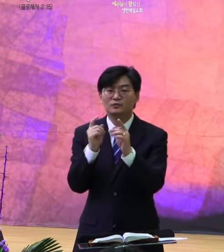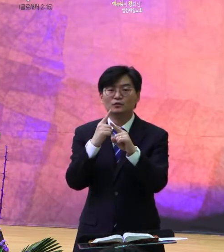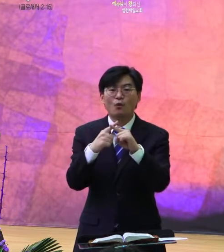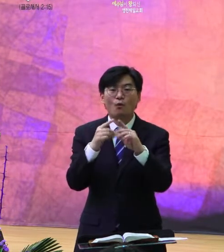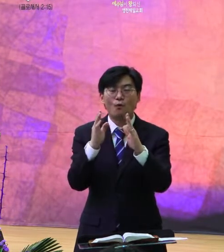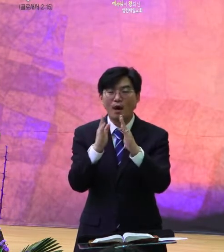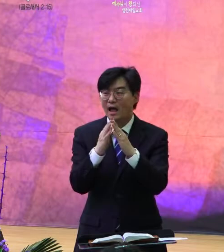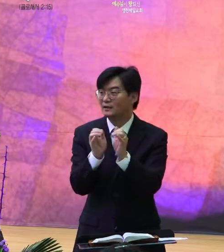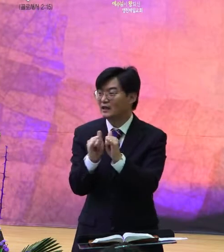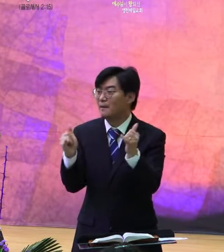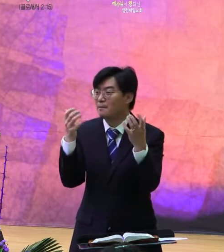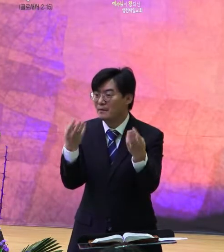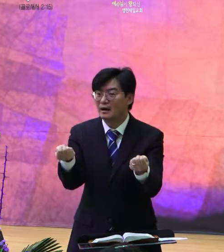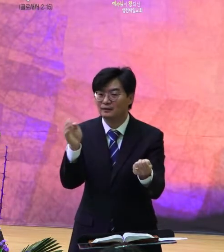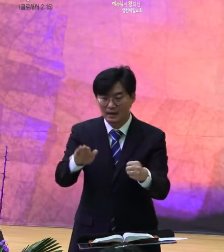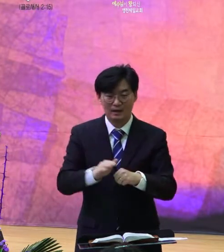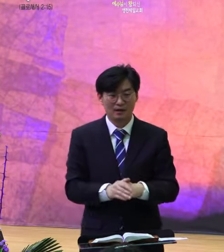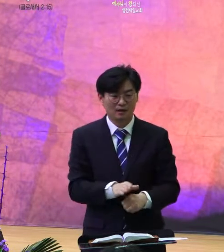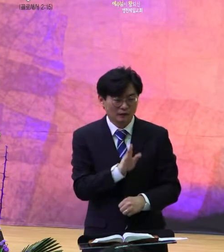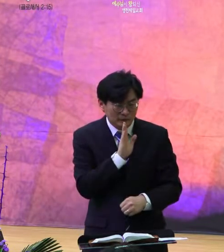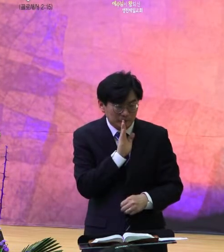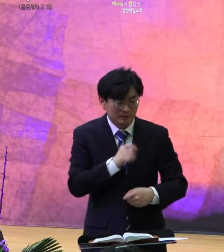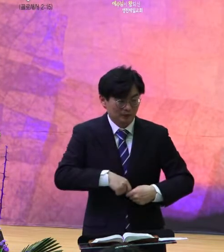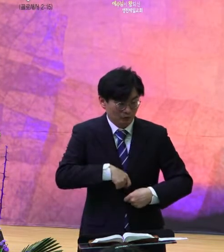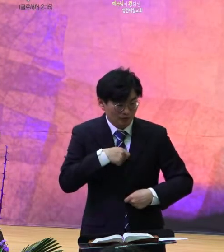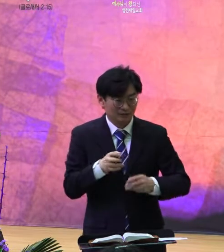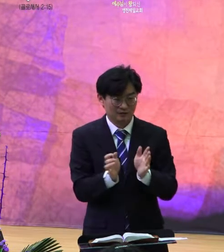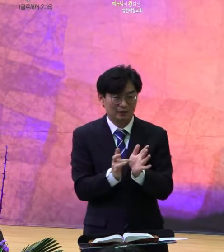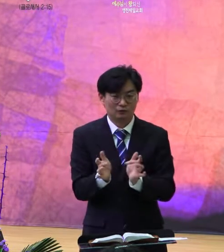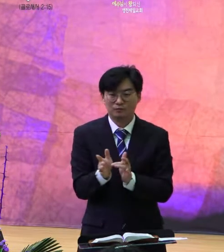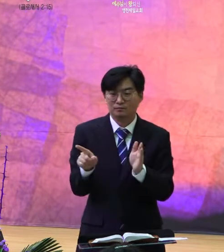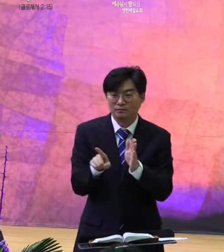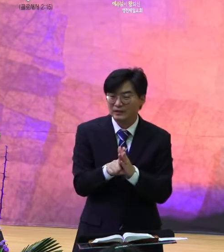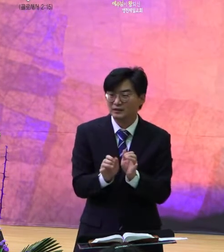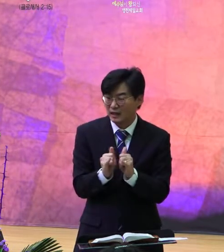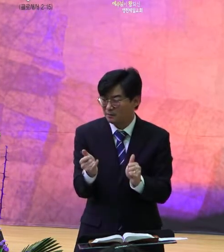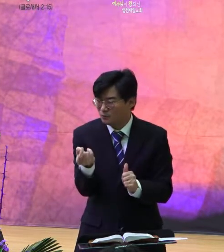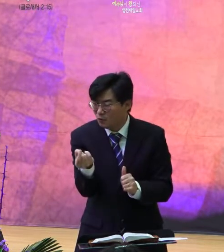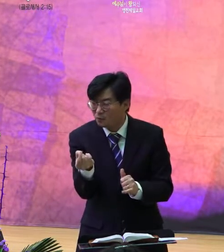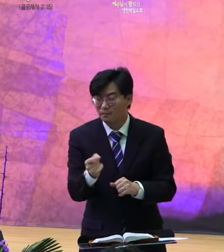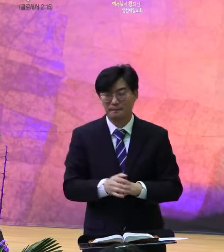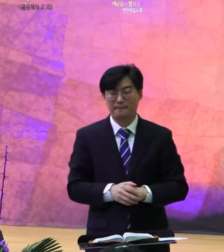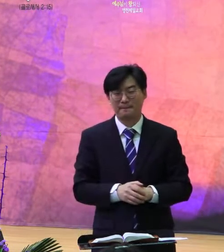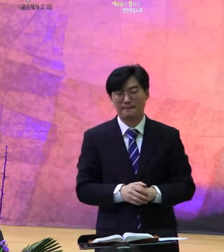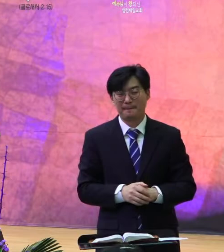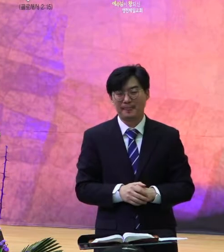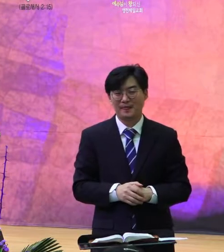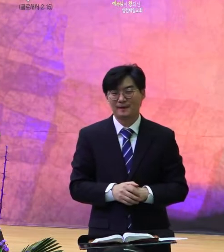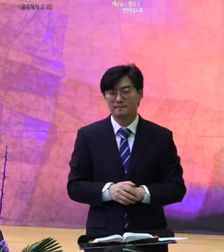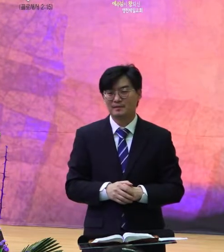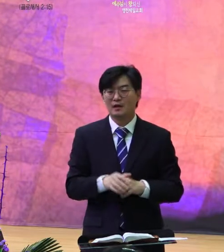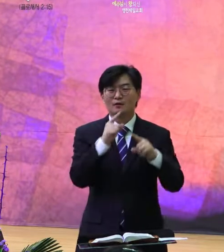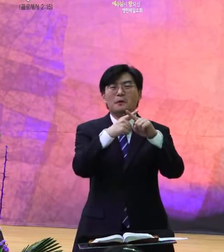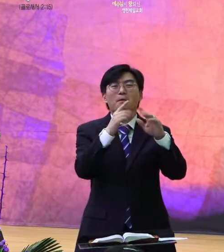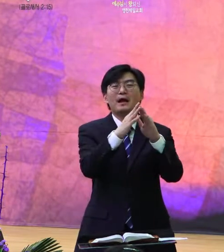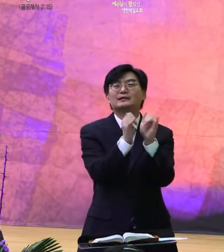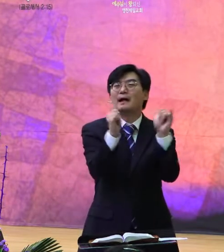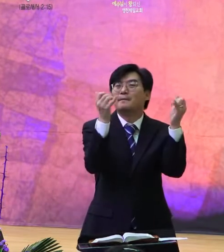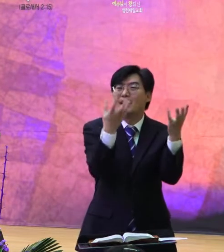역사 속에서 늘 그래왔습니다. 모든 시대 모든 순간들 속에 종교인은 많고